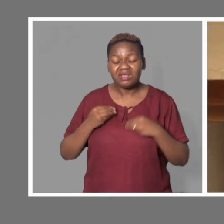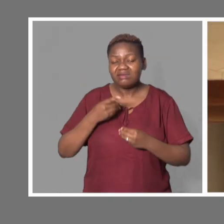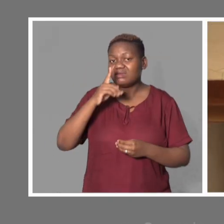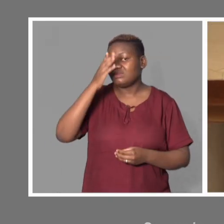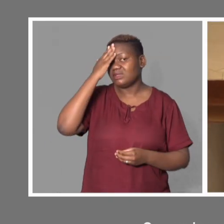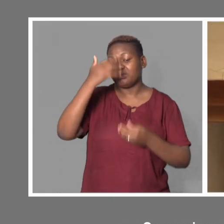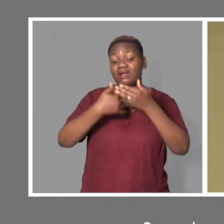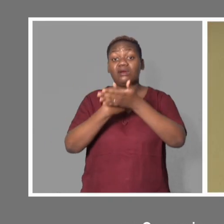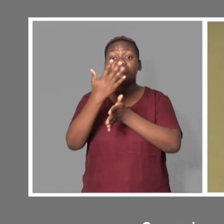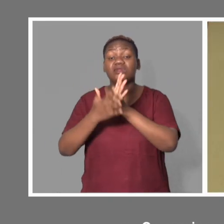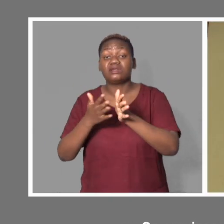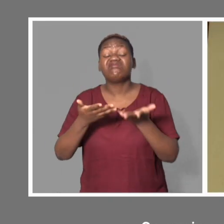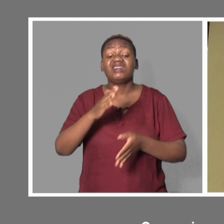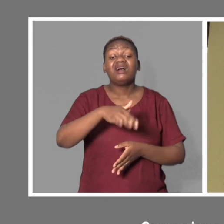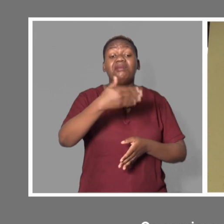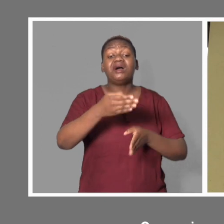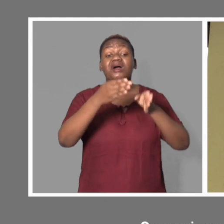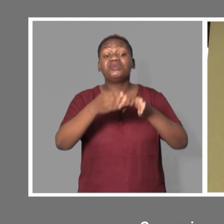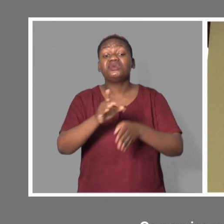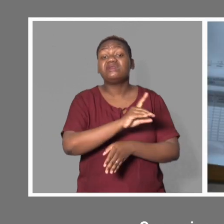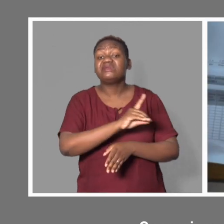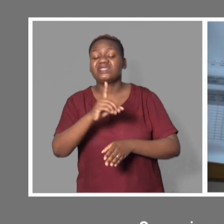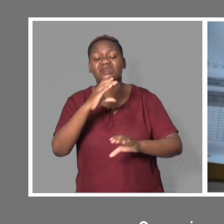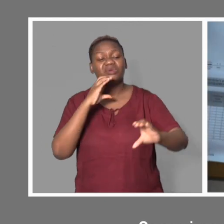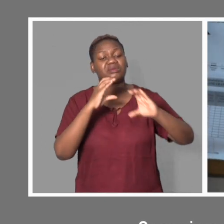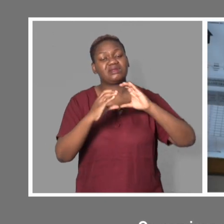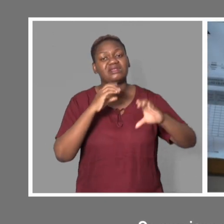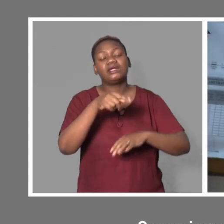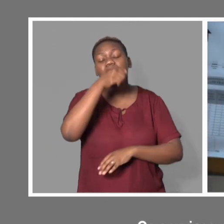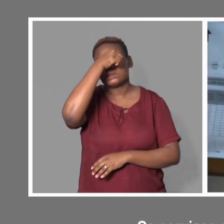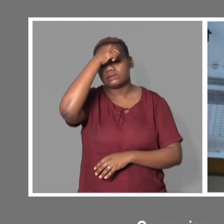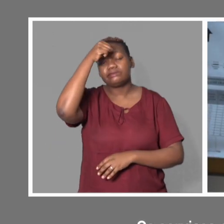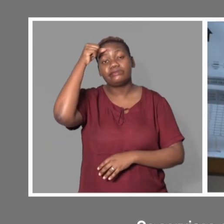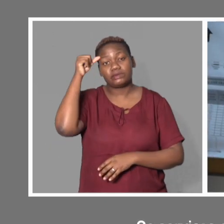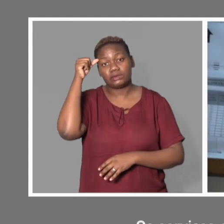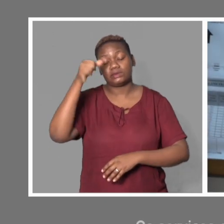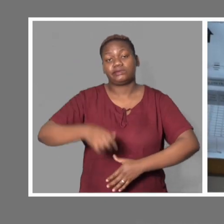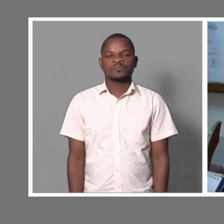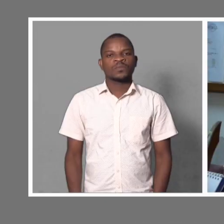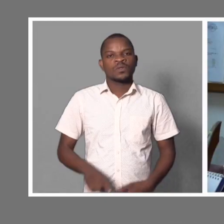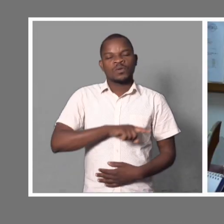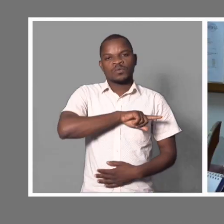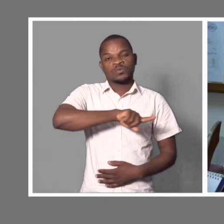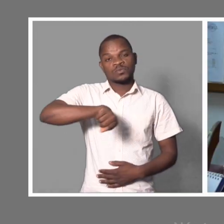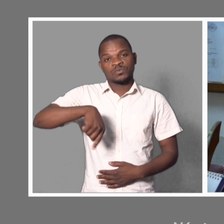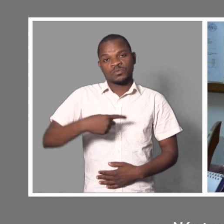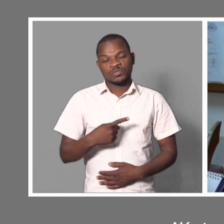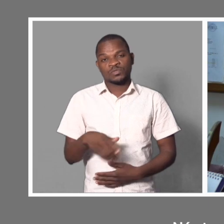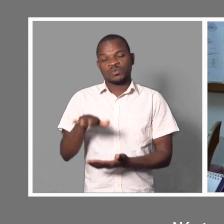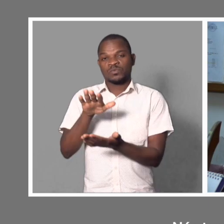serviços existentes não são acessíveis para pessoas com deficiência. Nós temos